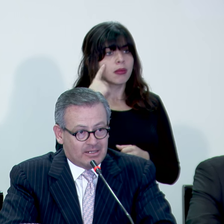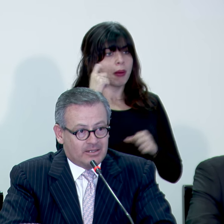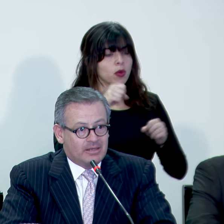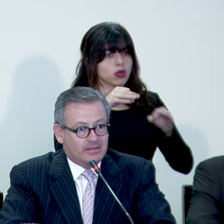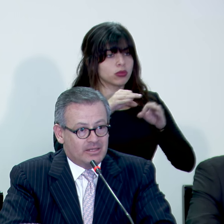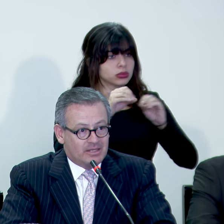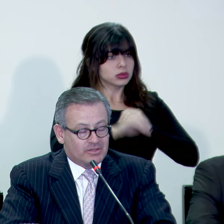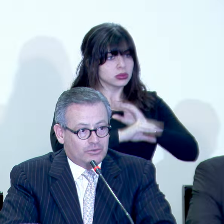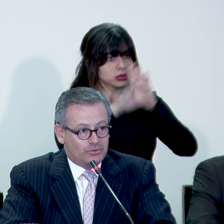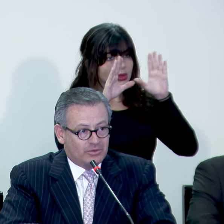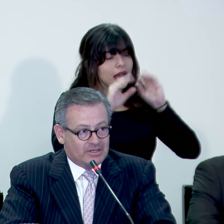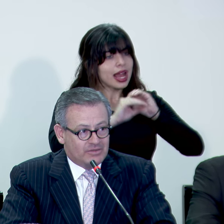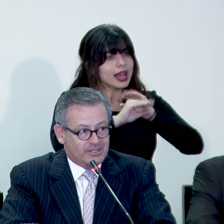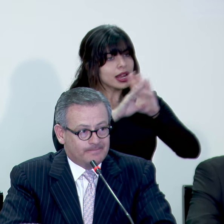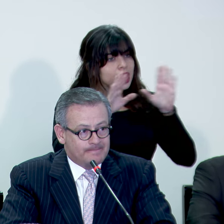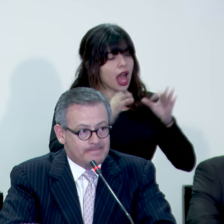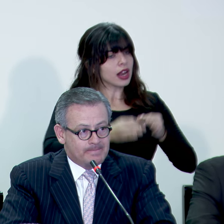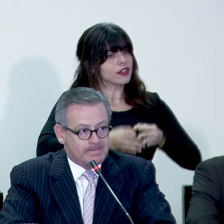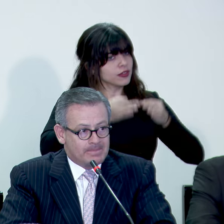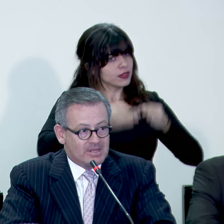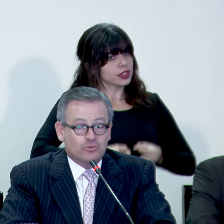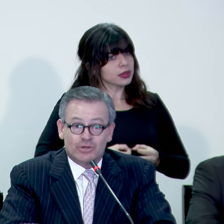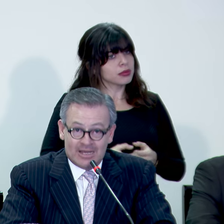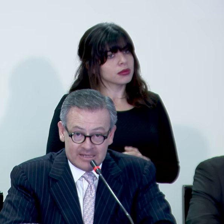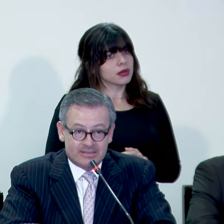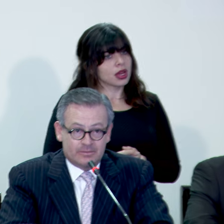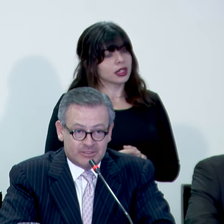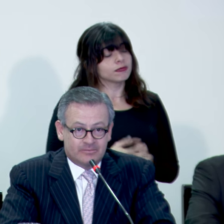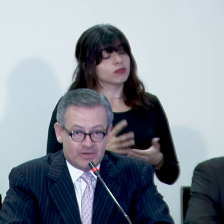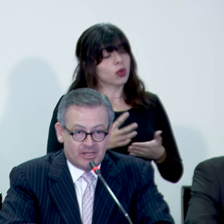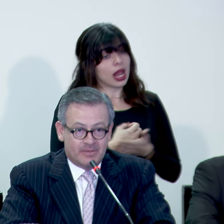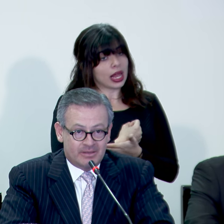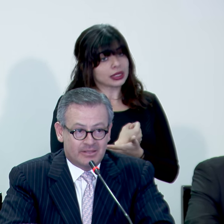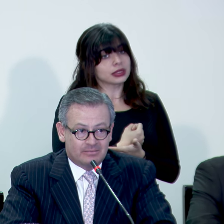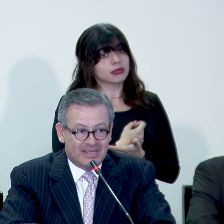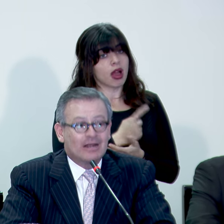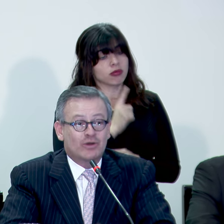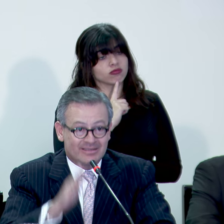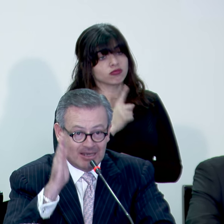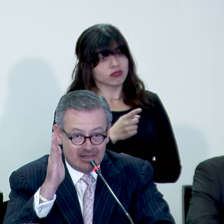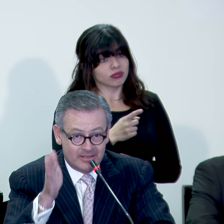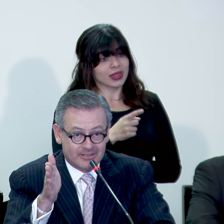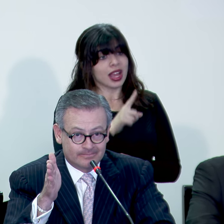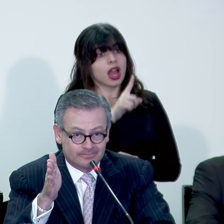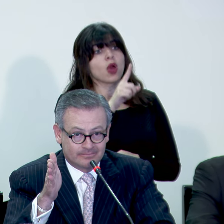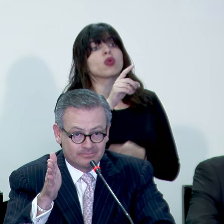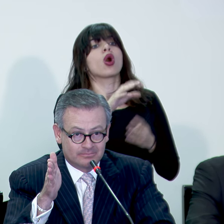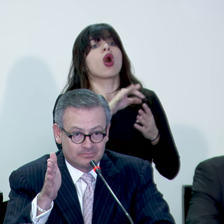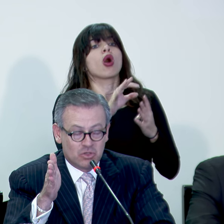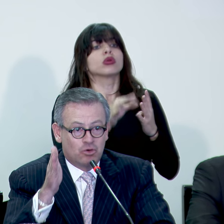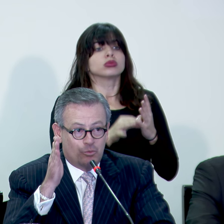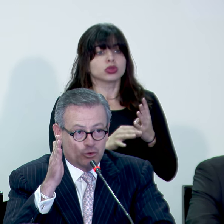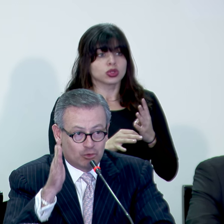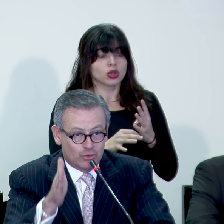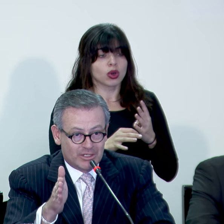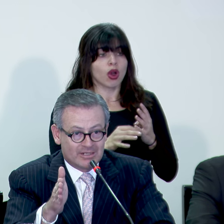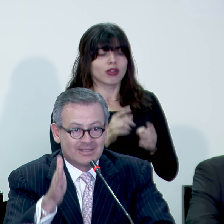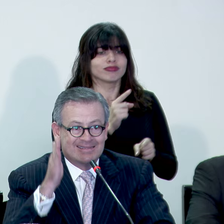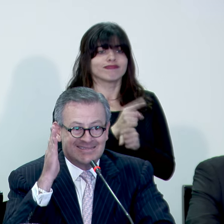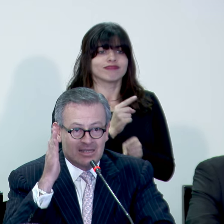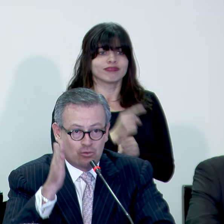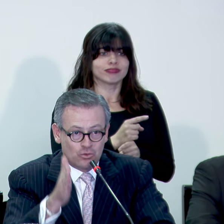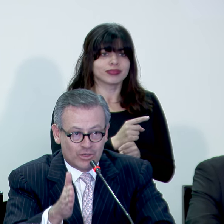esa claridad y esa contundencia. Es una lástima, realmente, era una salida